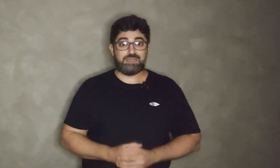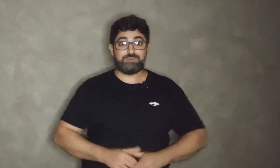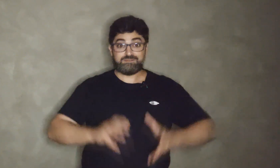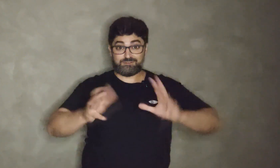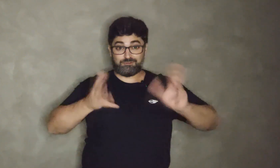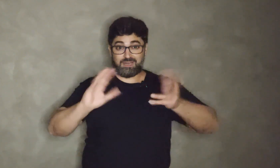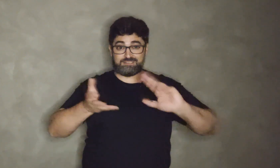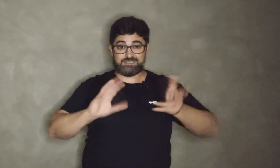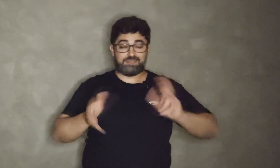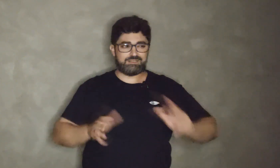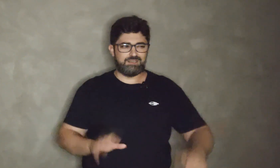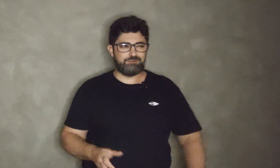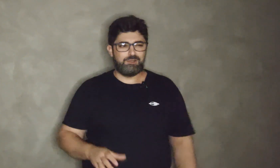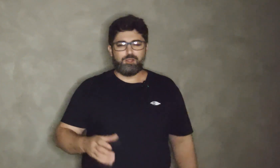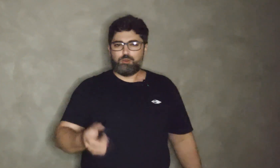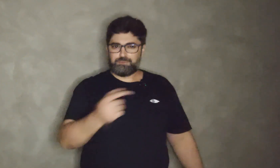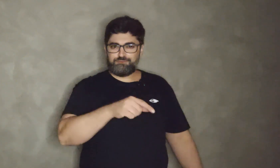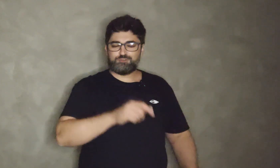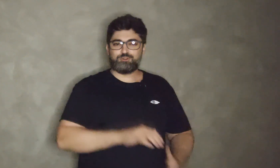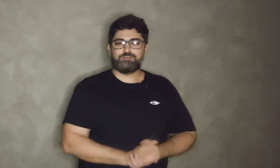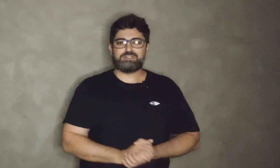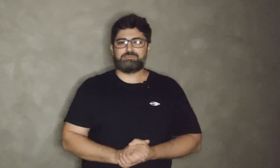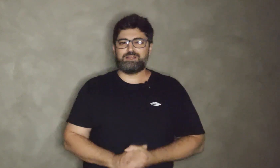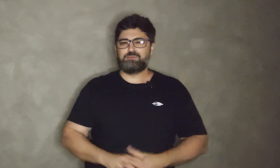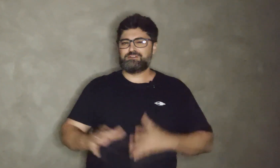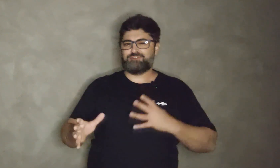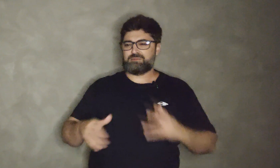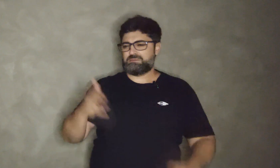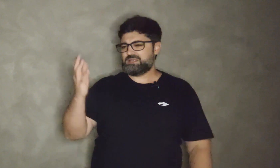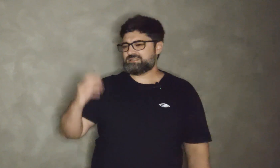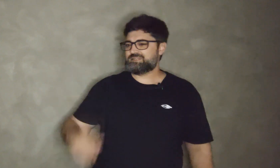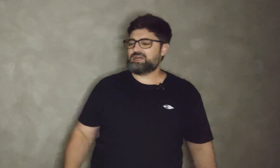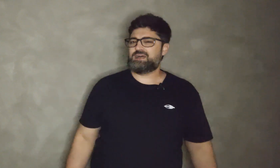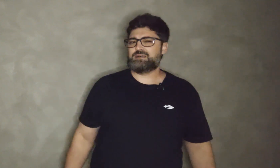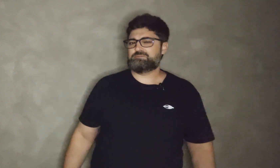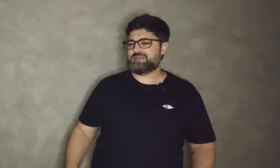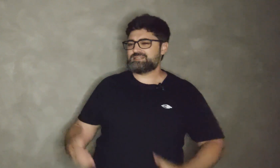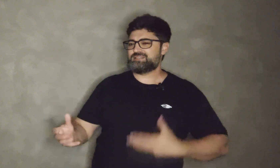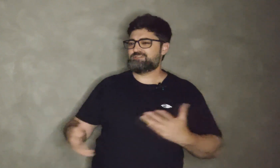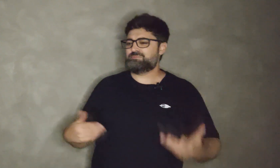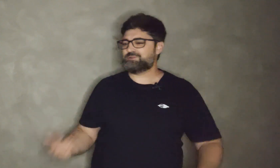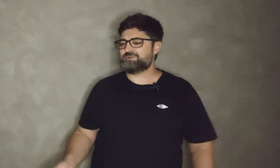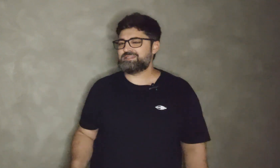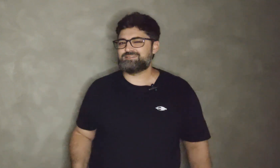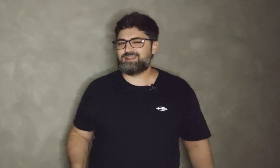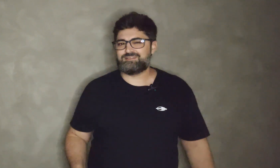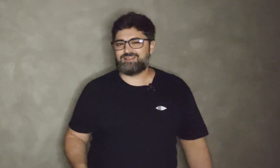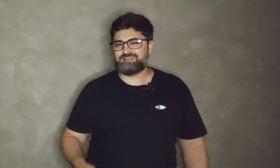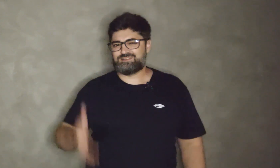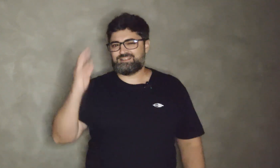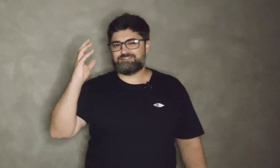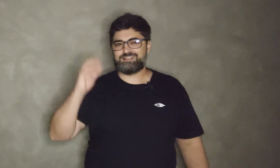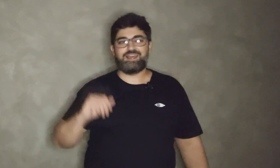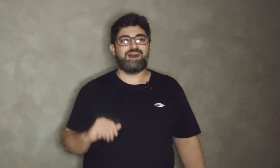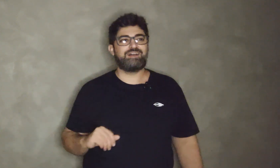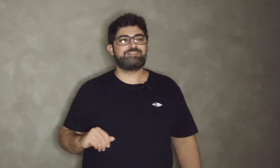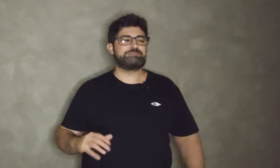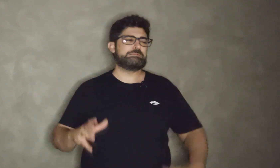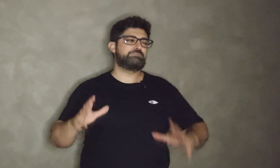tempo e às vezes eu estou lá sinalizando, o professor surdo que trabalha comigo fala para mim, você tá, parece isso é português sinalizado, você está fazendo errado. Eu falo,